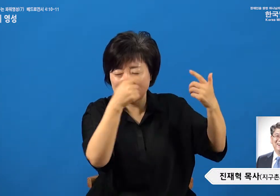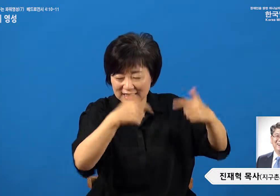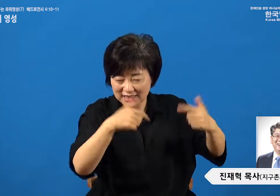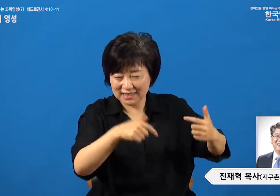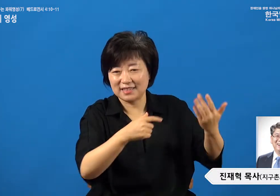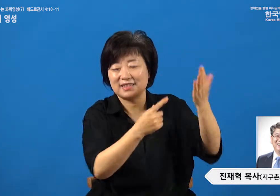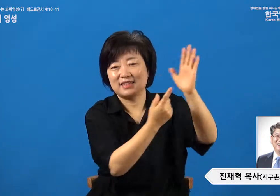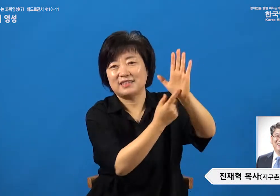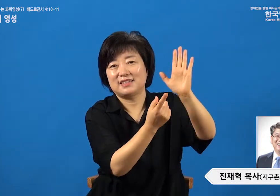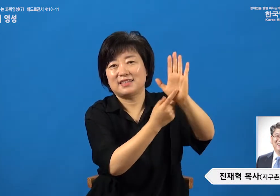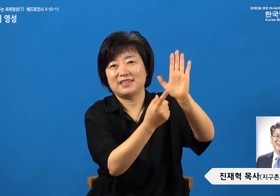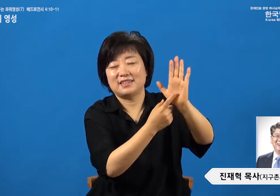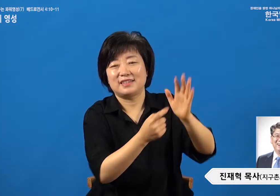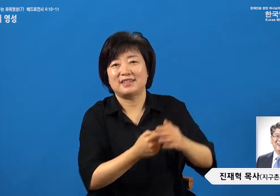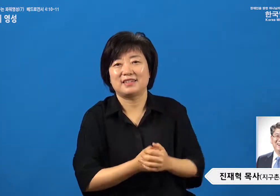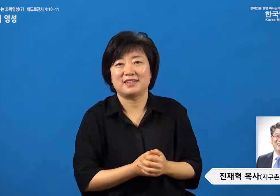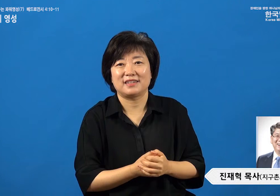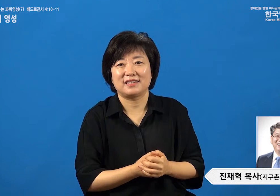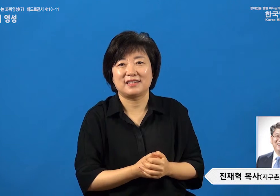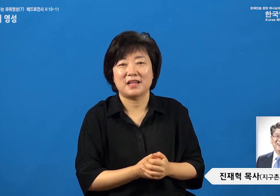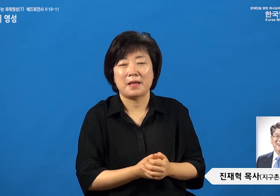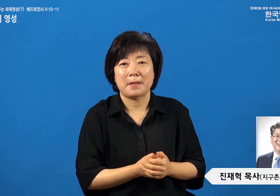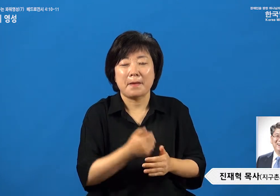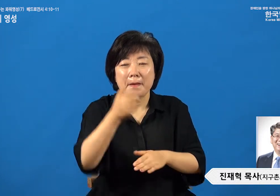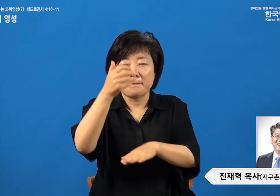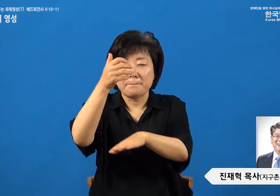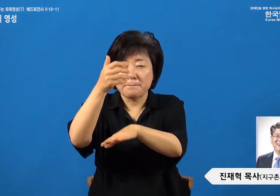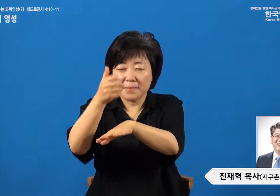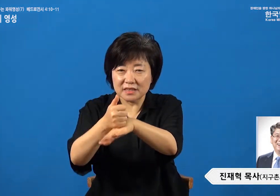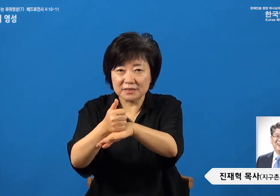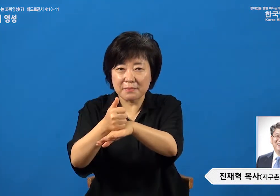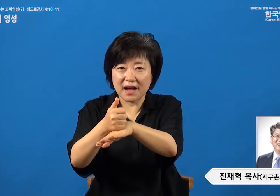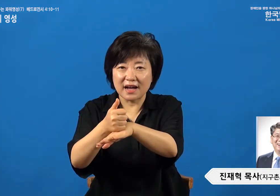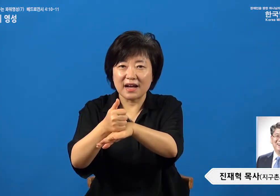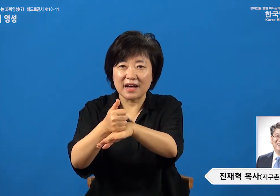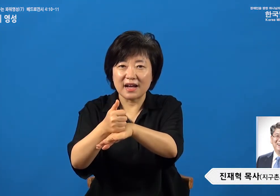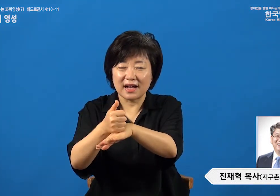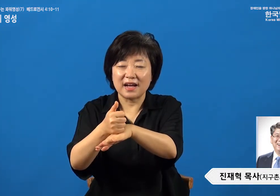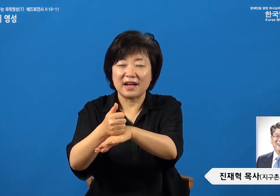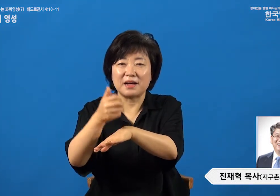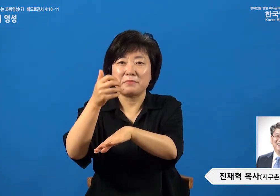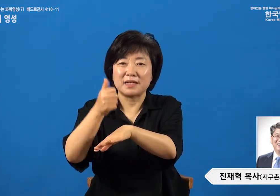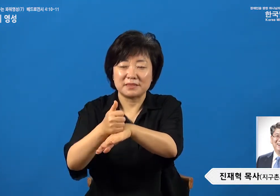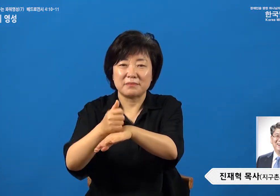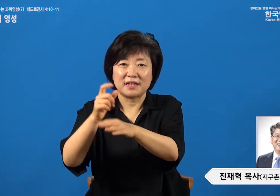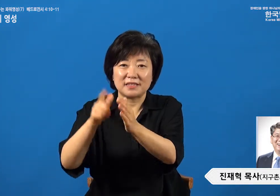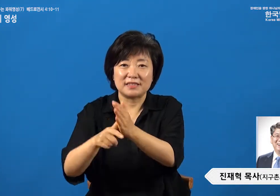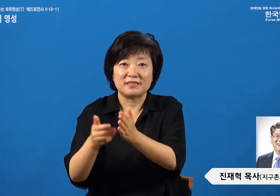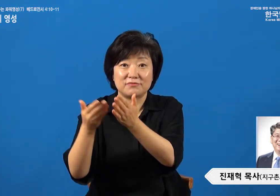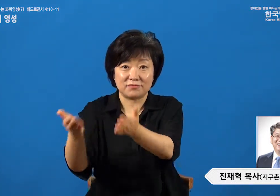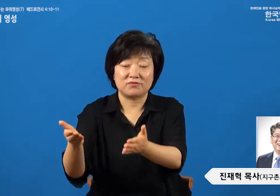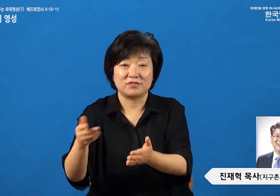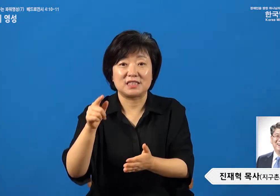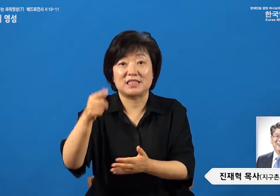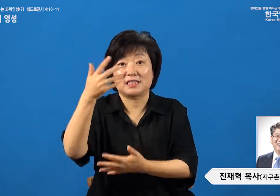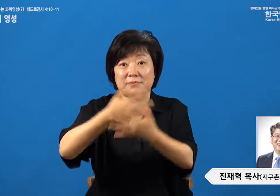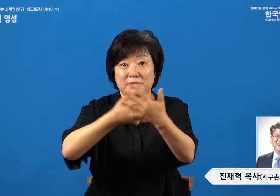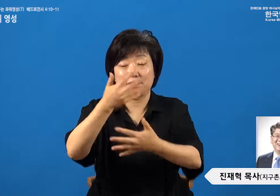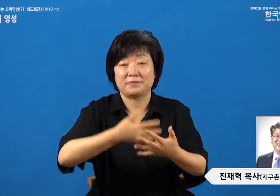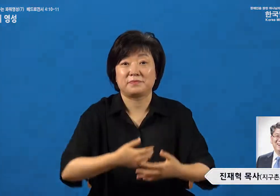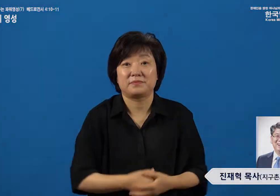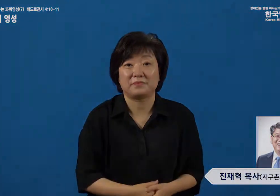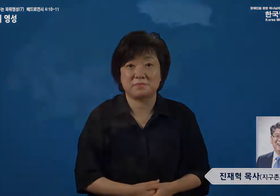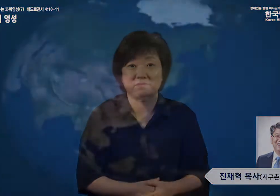가운데 늘 등장하는 것은 바로 마지막 부분에 클라이맥스를 주는 이 장면입니다. 한번